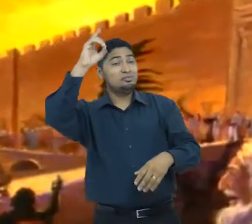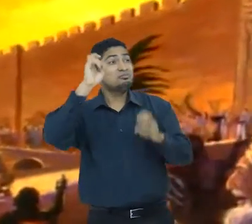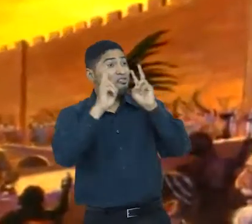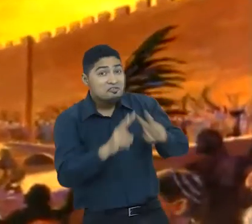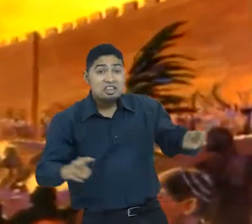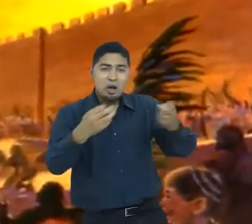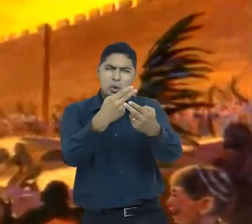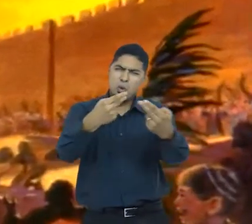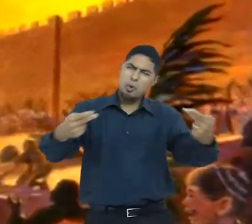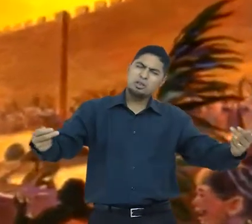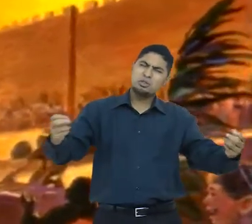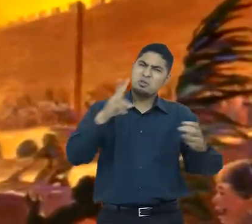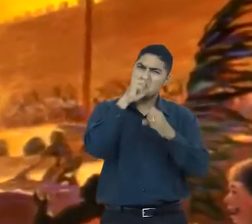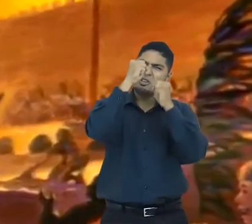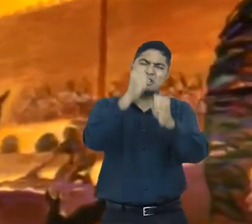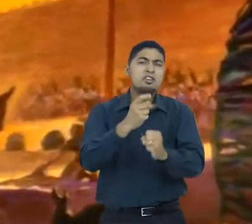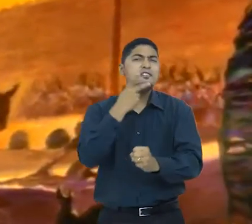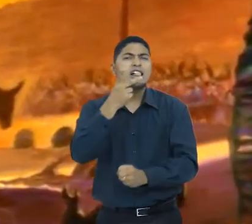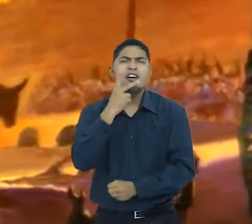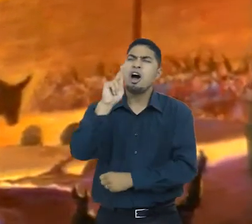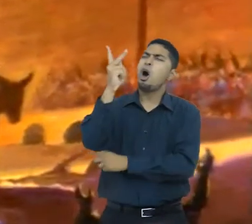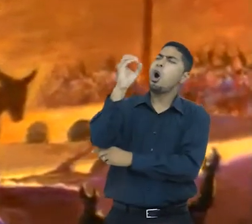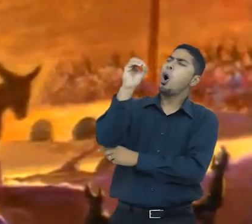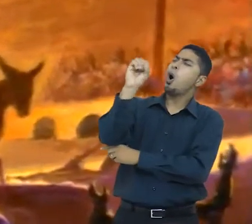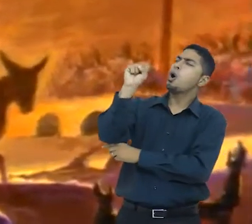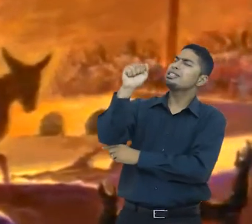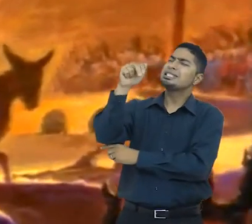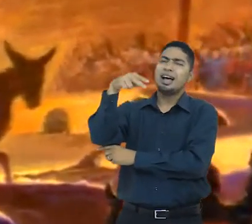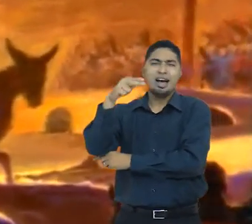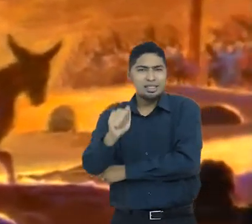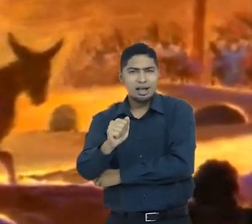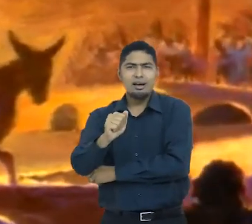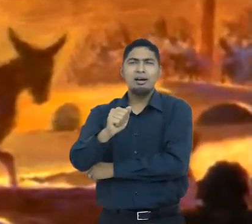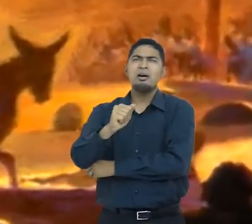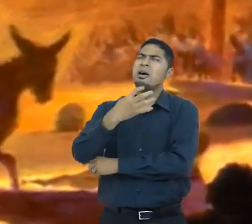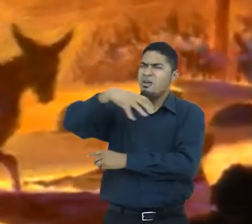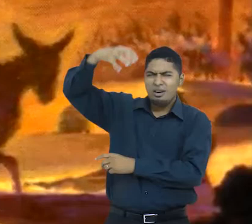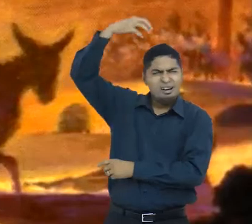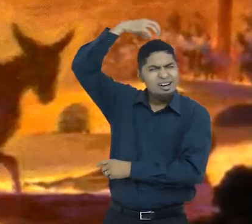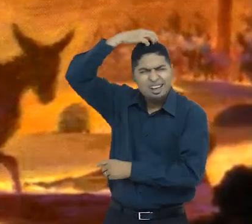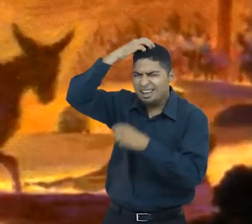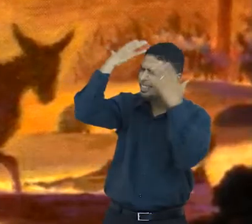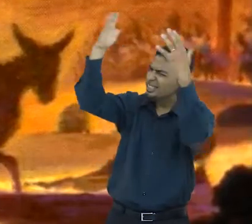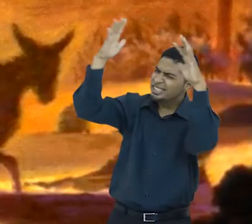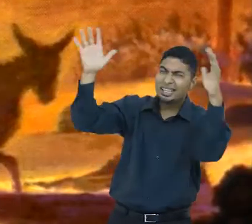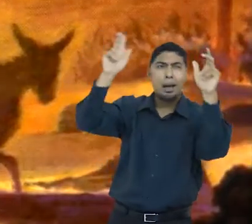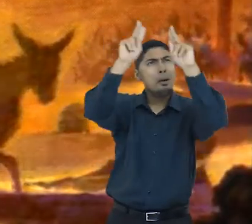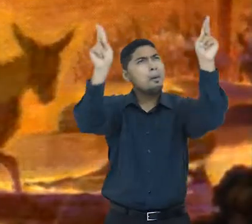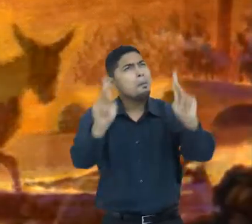coisas poderosas que haviam visto. Todos louvavam: Hosana! Bendito o Rei que vem em nome do Senhor!